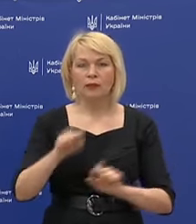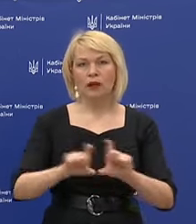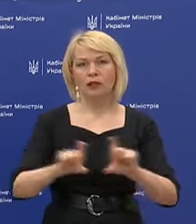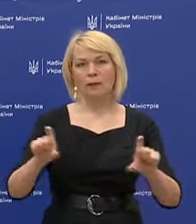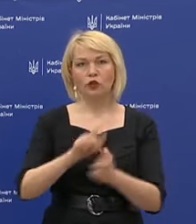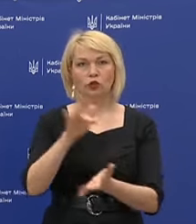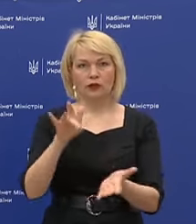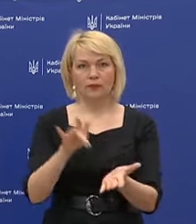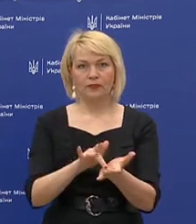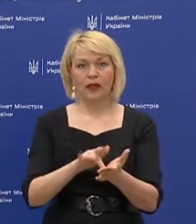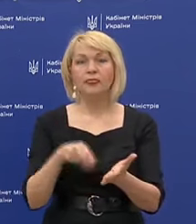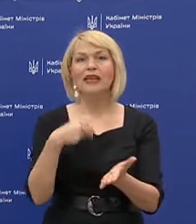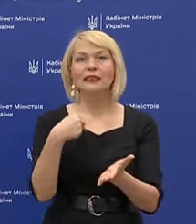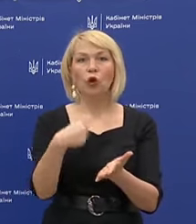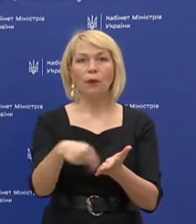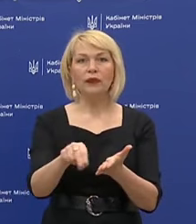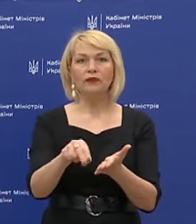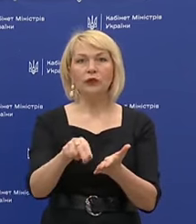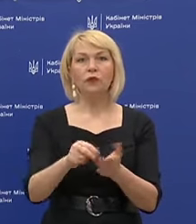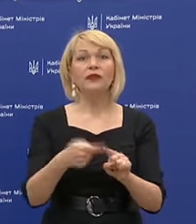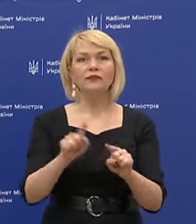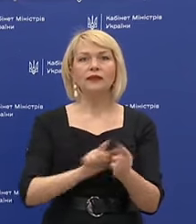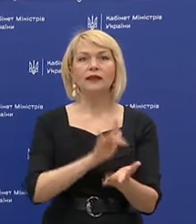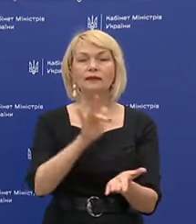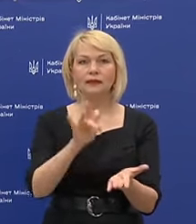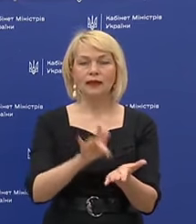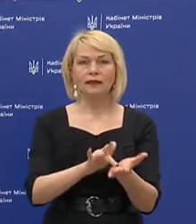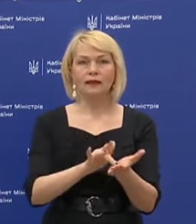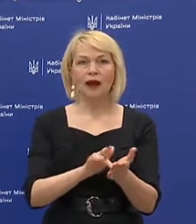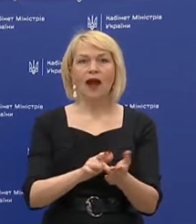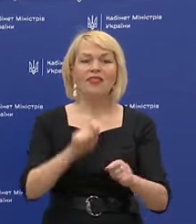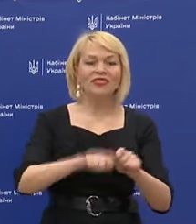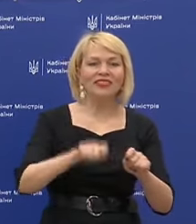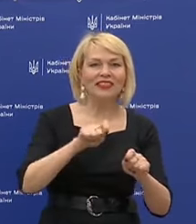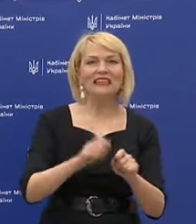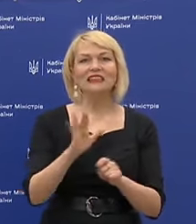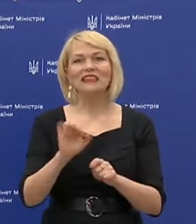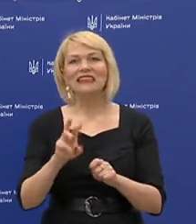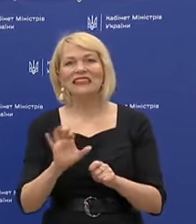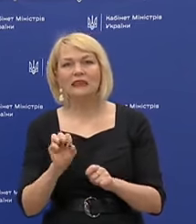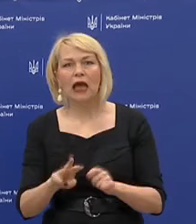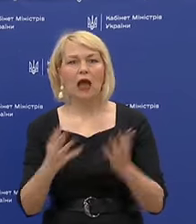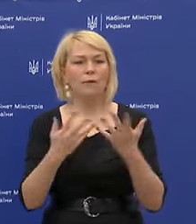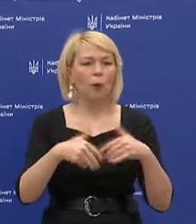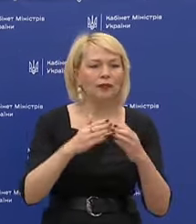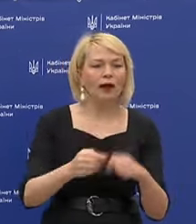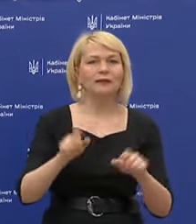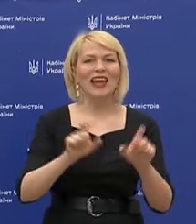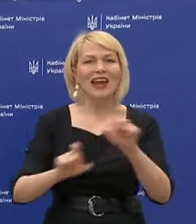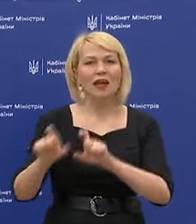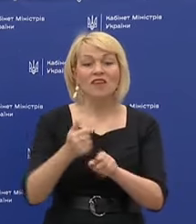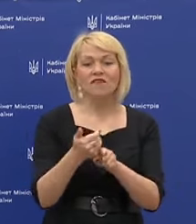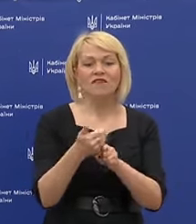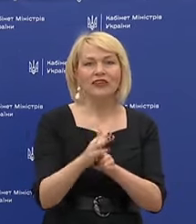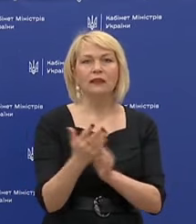лабораторних центрах. На закупівлю в цих центрах тест-систем, обладнання, реактивів виділено